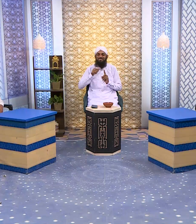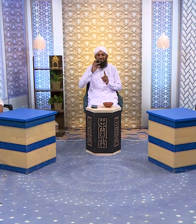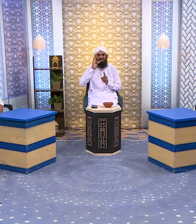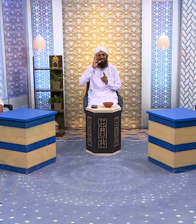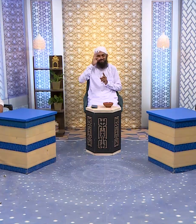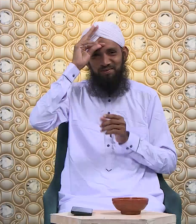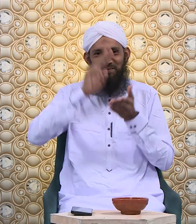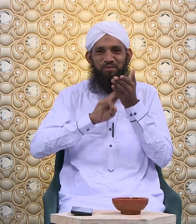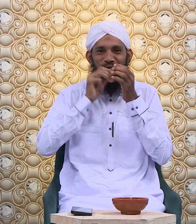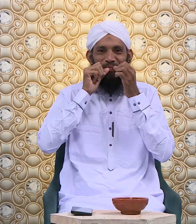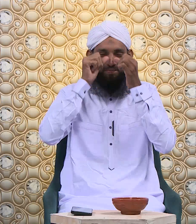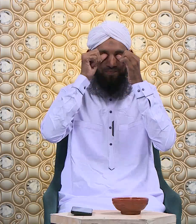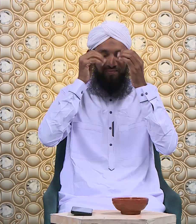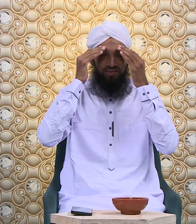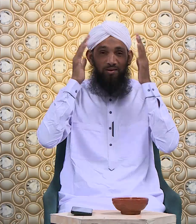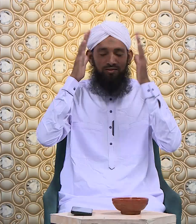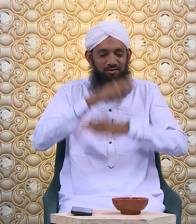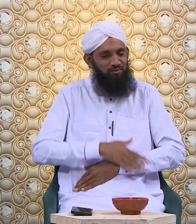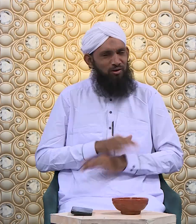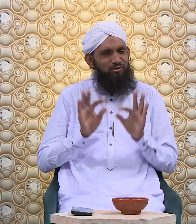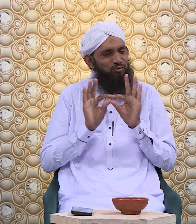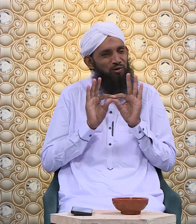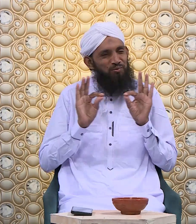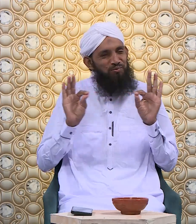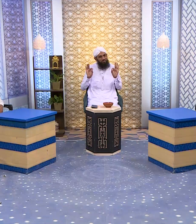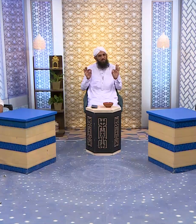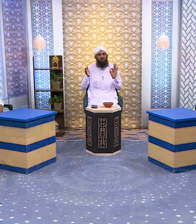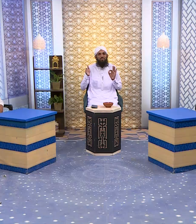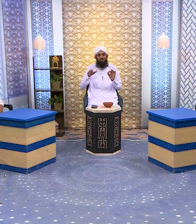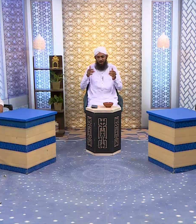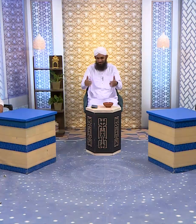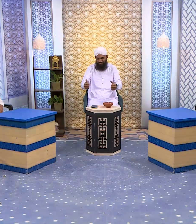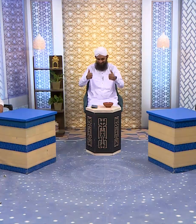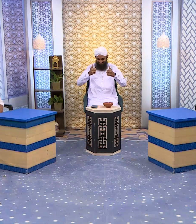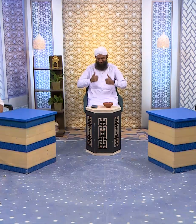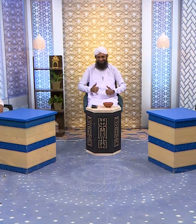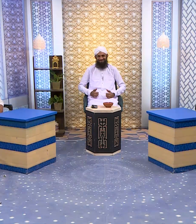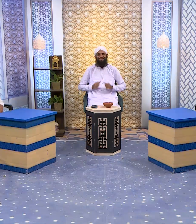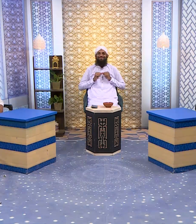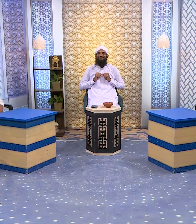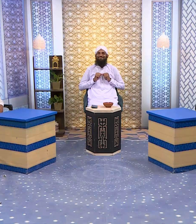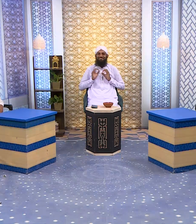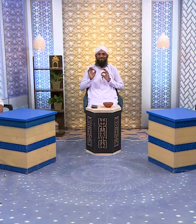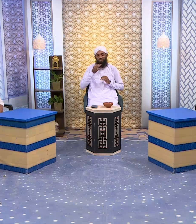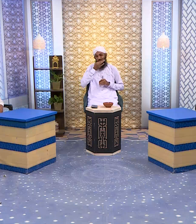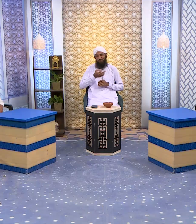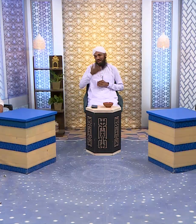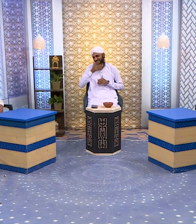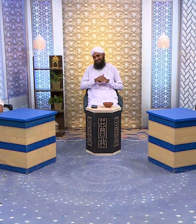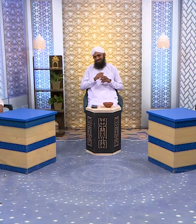اللہ علیہ وآلہ وسلم نے نماز مکمل فرمالی اور ان دونوں کا اپنی رانوں پر بٹھا لیا اسی طرح بچمن میں ایک